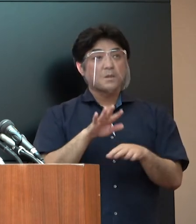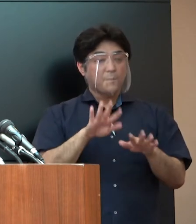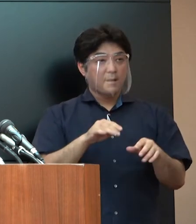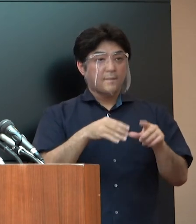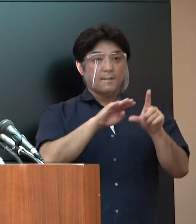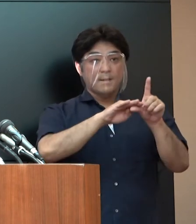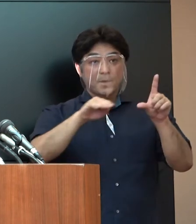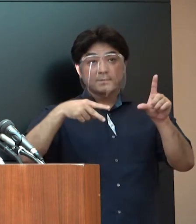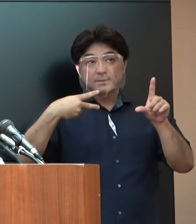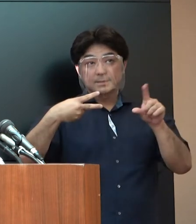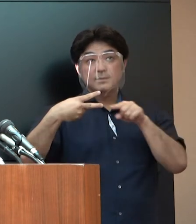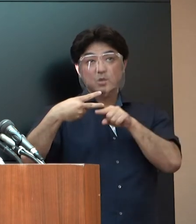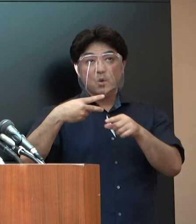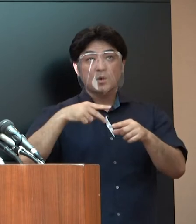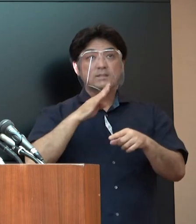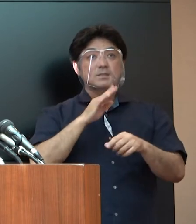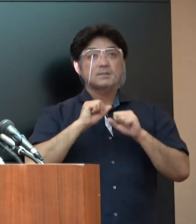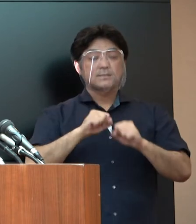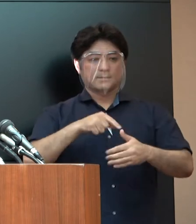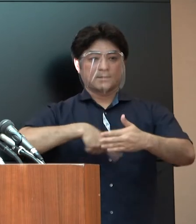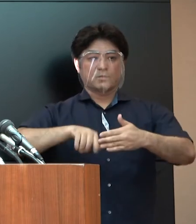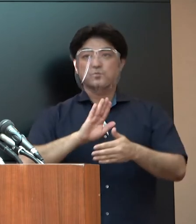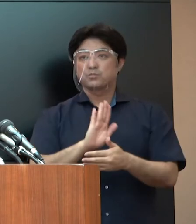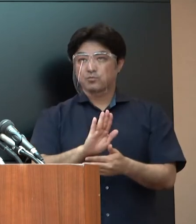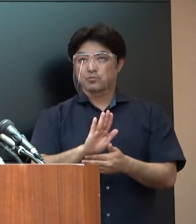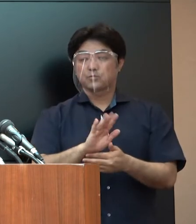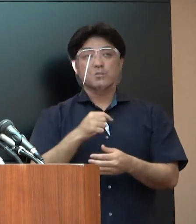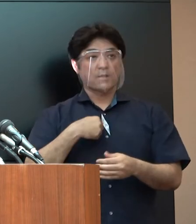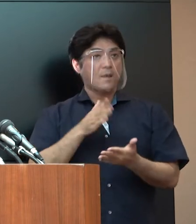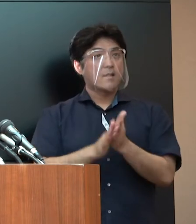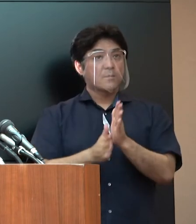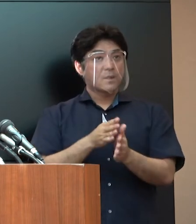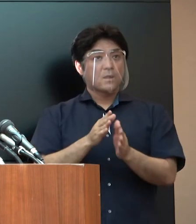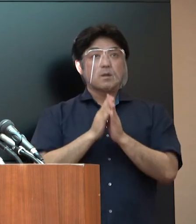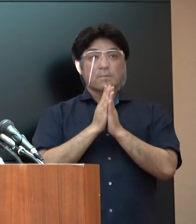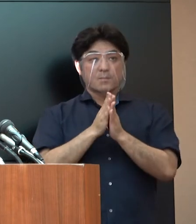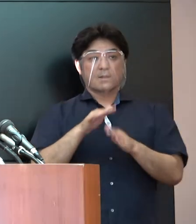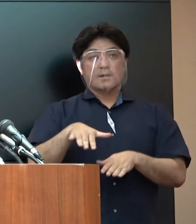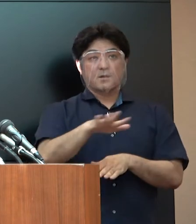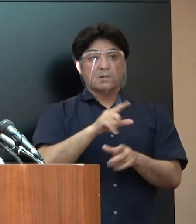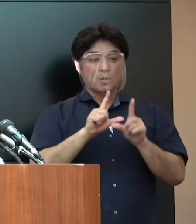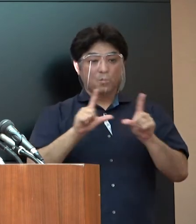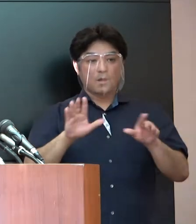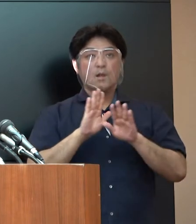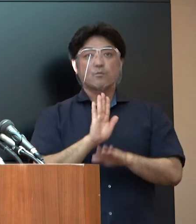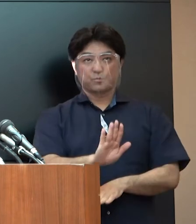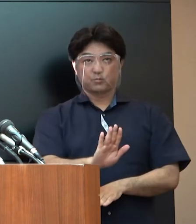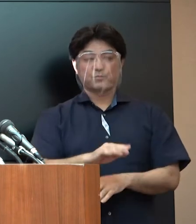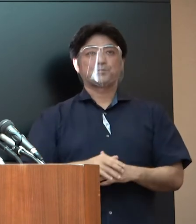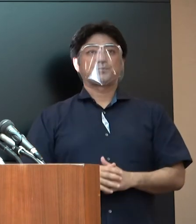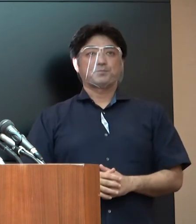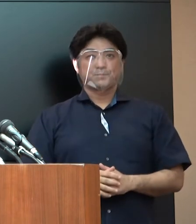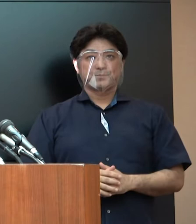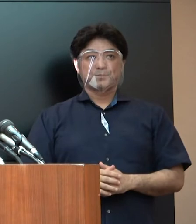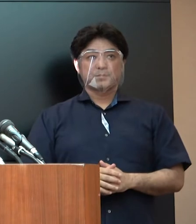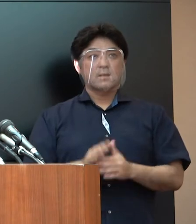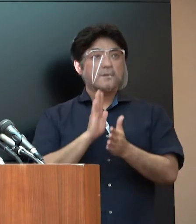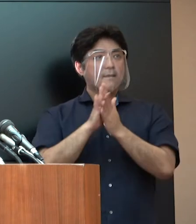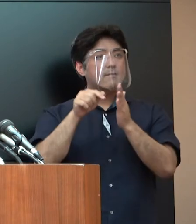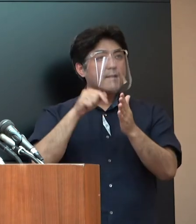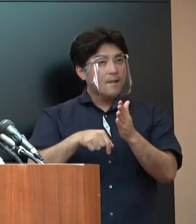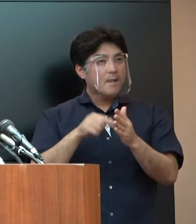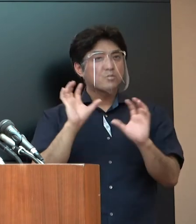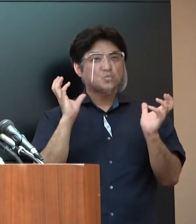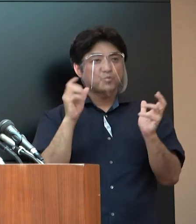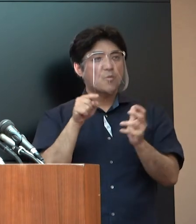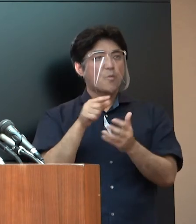階における取り組みの実施内容となっておりますが、ここで改めて私から皆様にお伝えしたいこと、お願いしたことがございます。県内の救急医